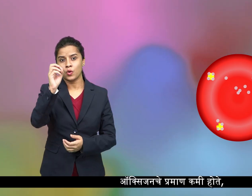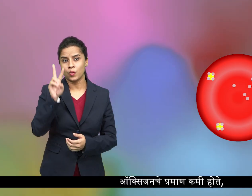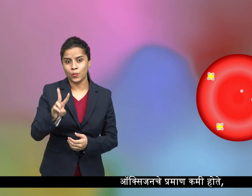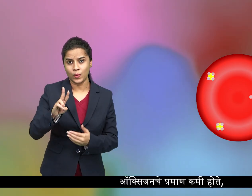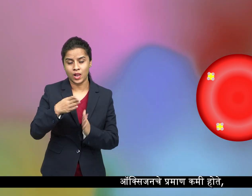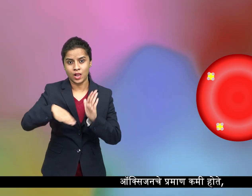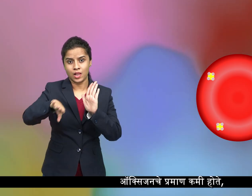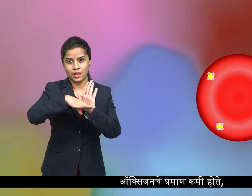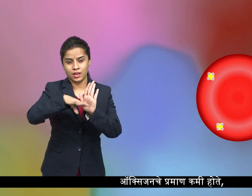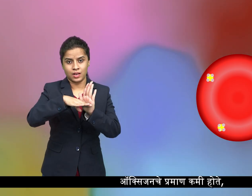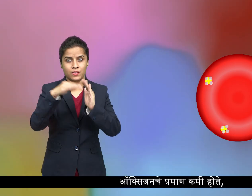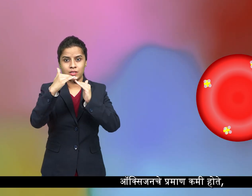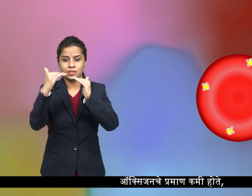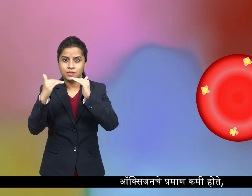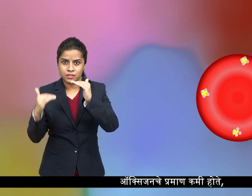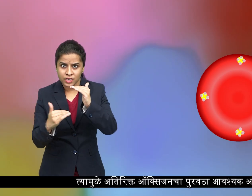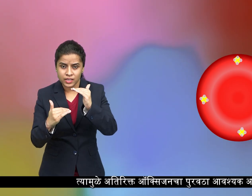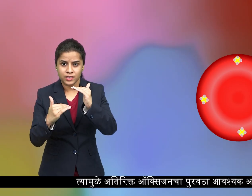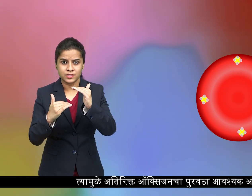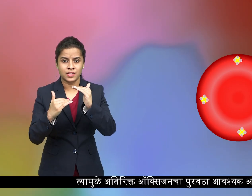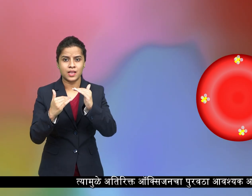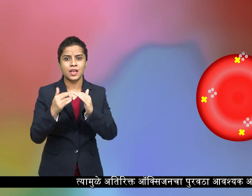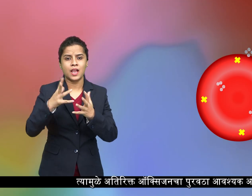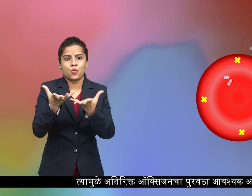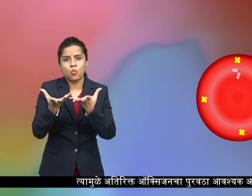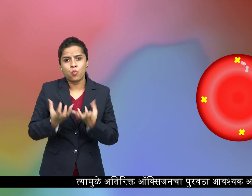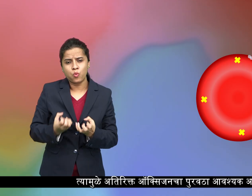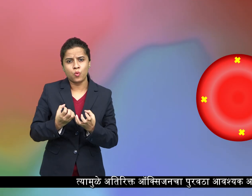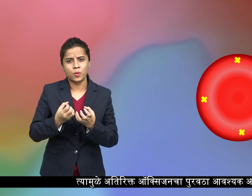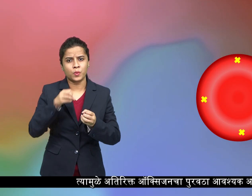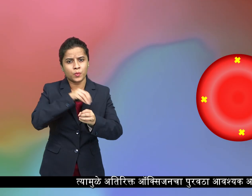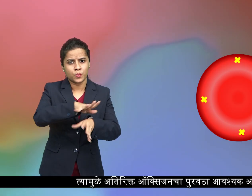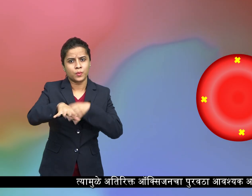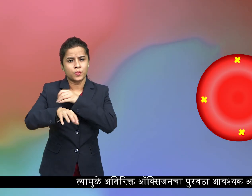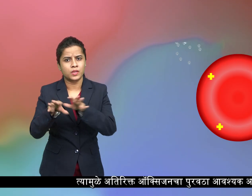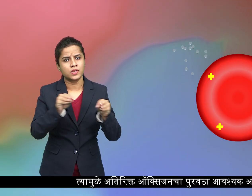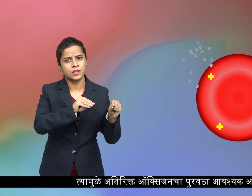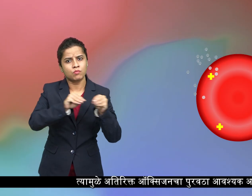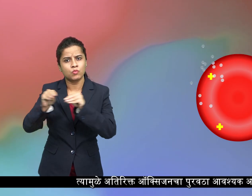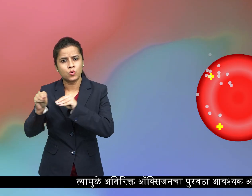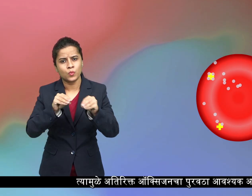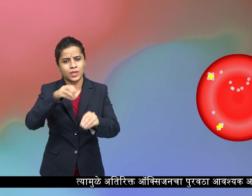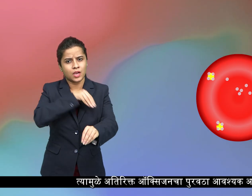ऑक्सिजनचे प्रमाण कमी होते, त्यामुळे अतिरिक्त ऑक्सिजनचा पुरवठा आवश्यक असतो.